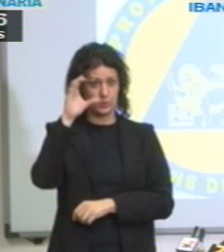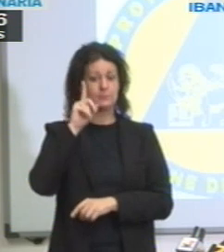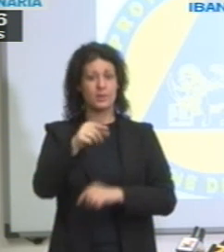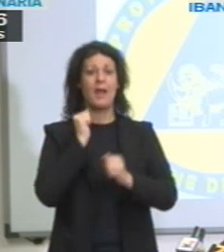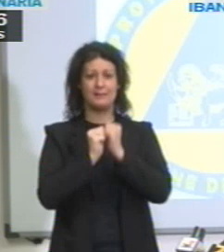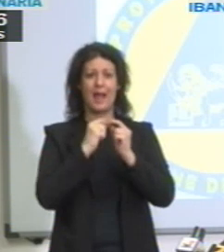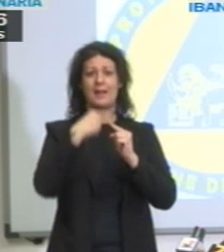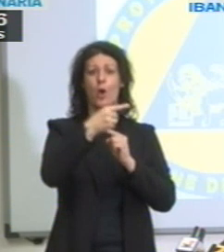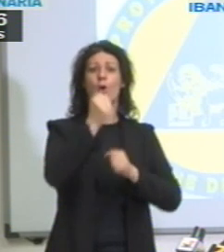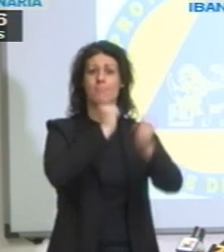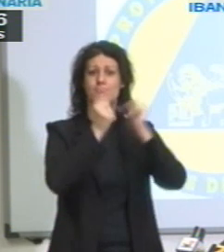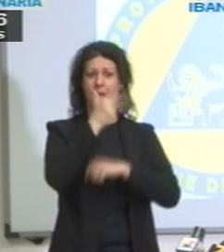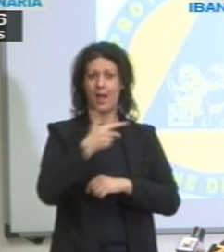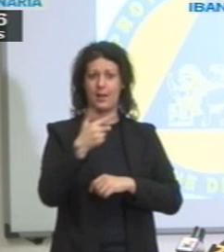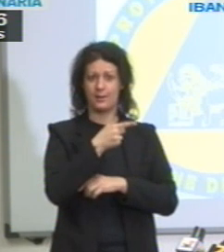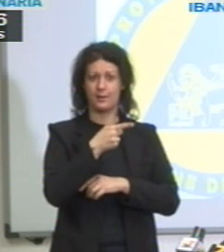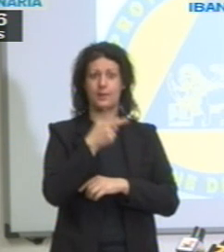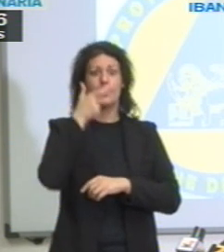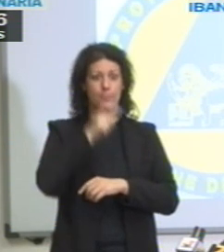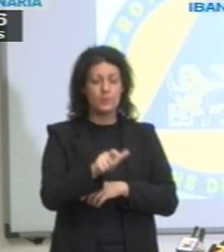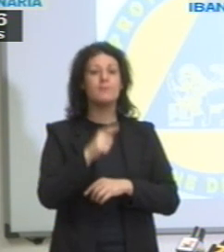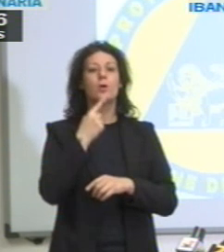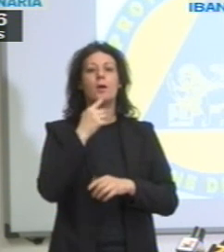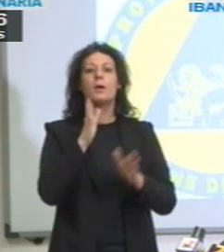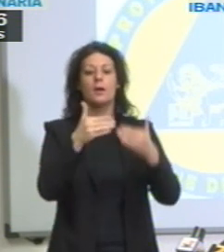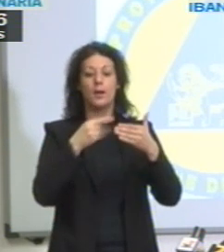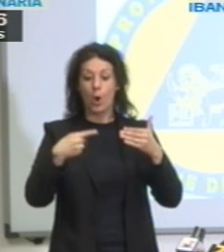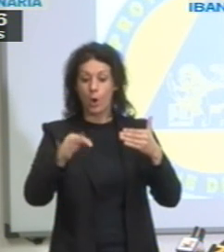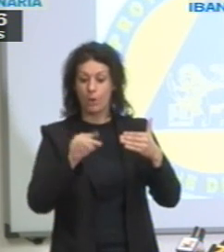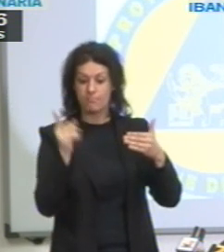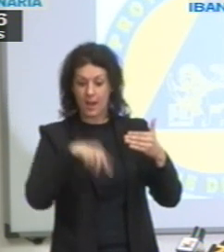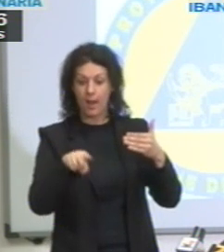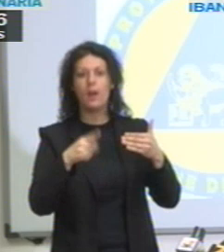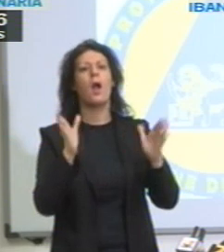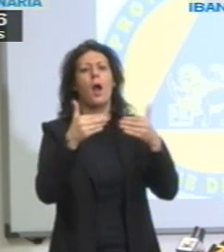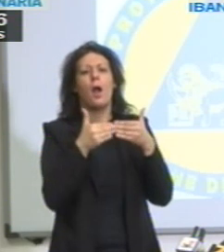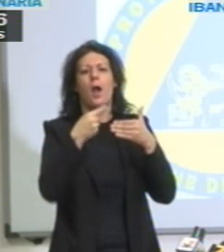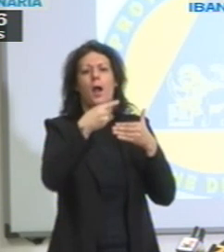e di far morire definitivamente chi non ha mai aperto, e questo è un grande senso di responsabilità,